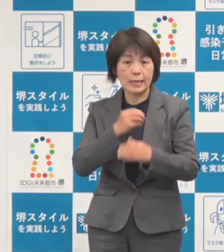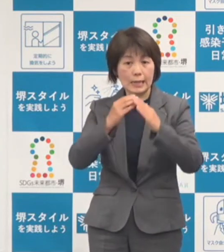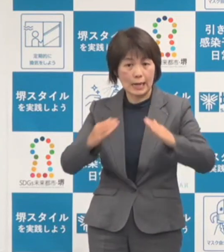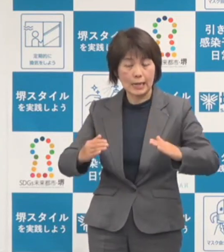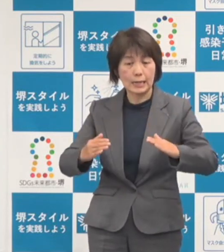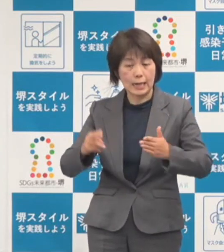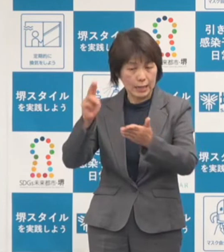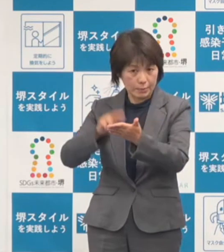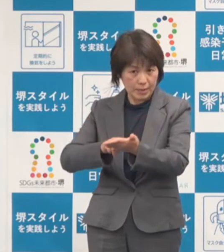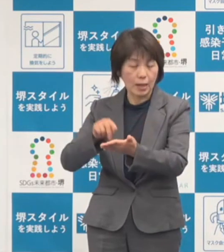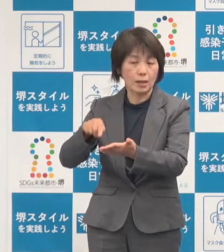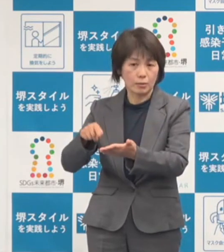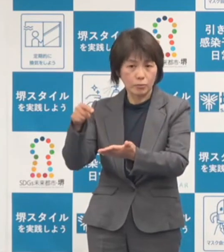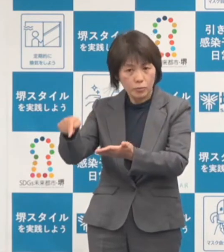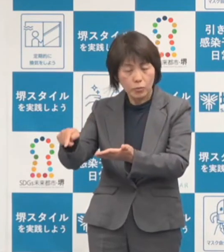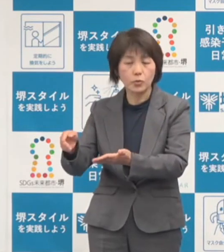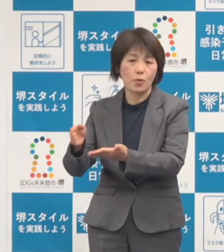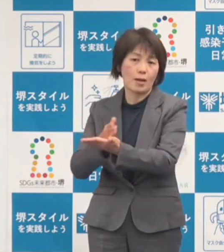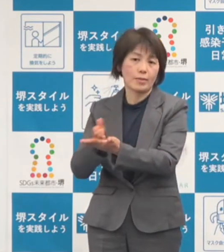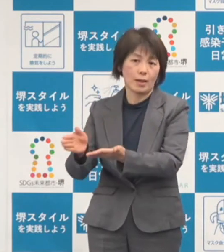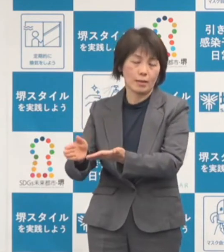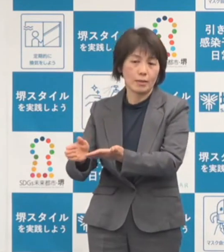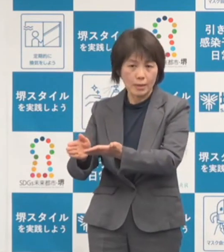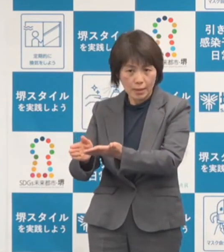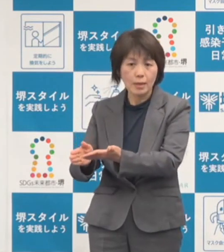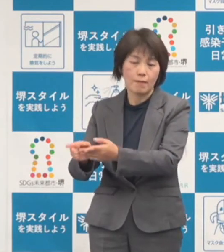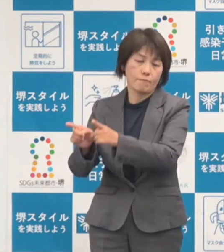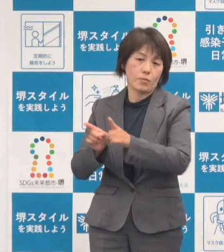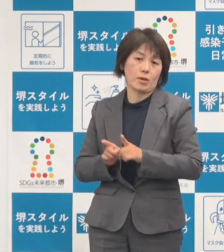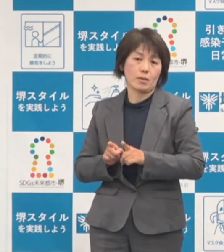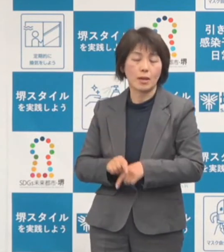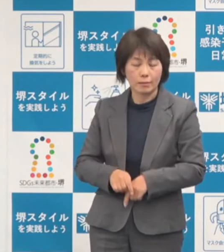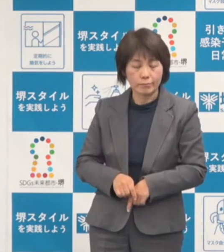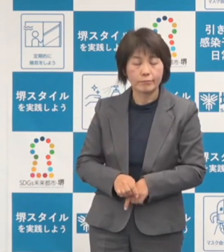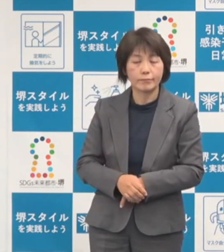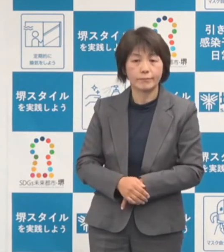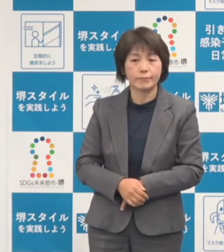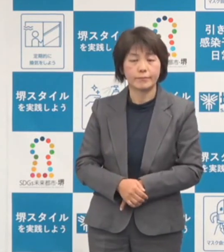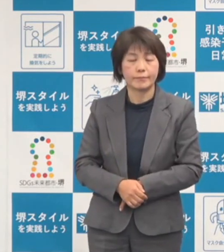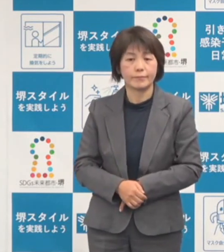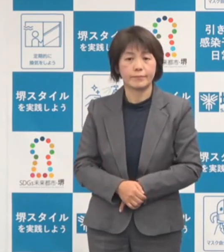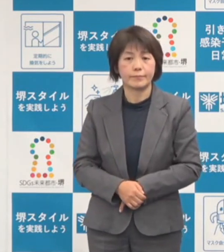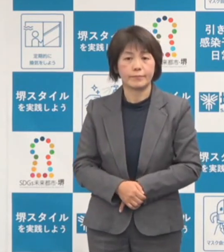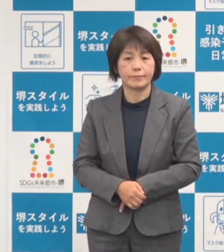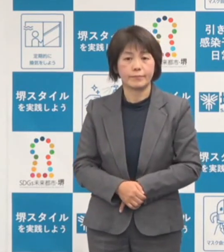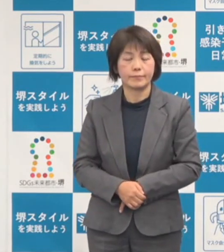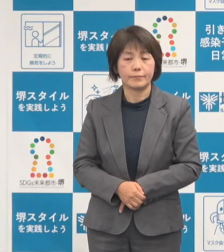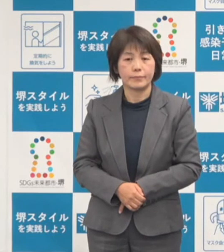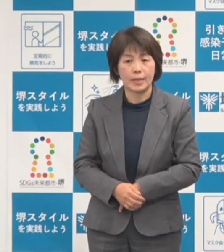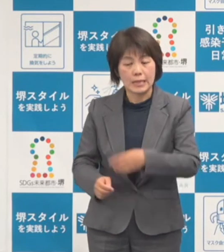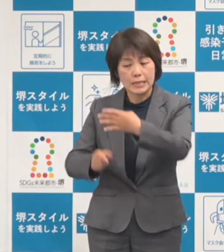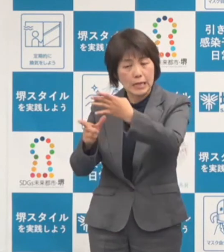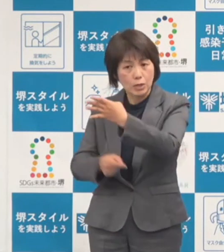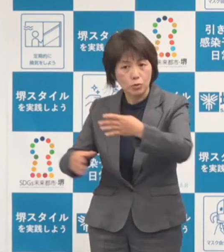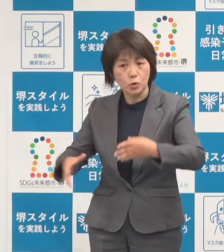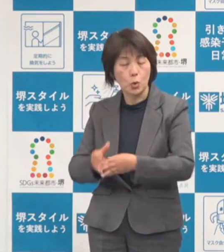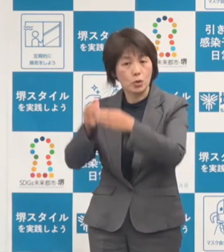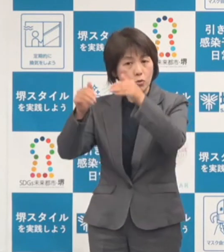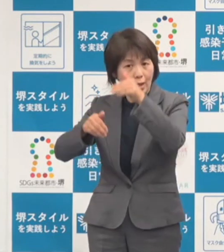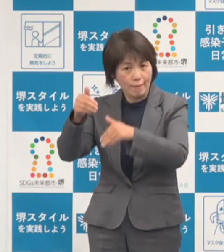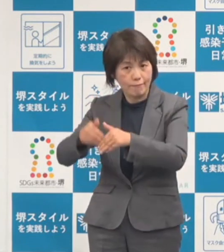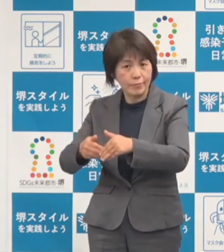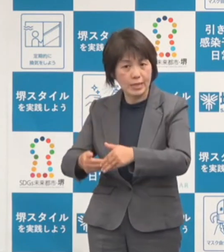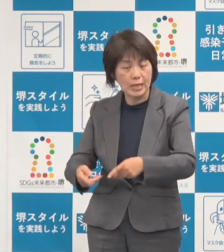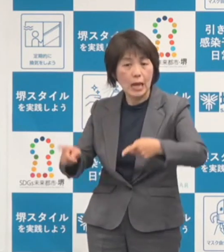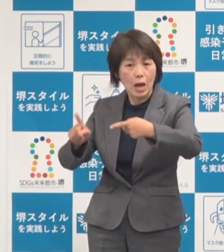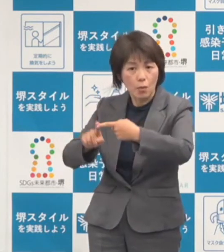ので尊重したいと思います。ただ4月統一選に合わせることによ